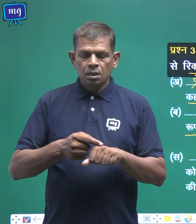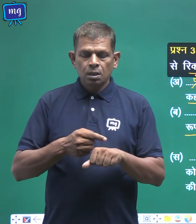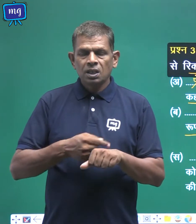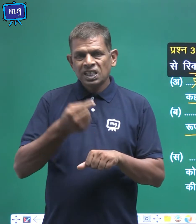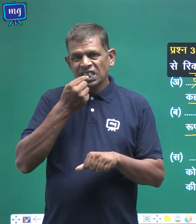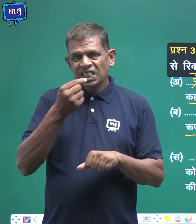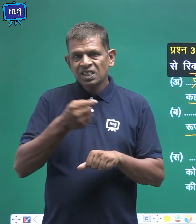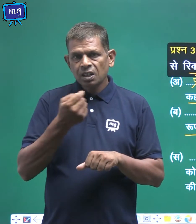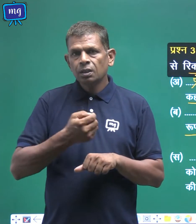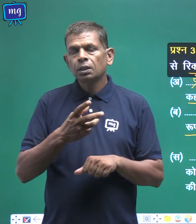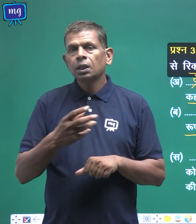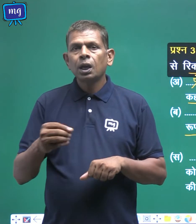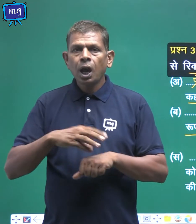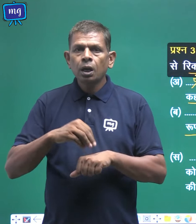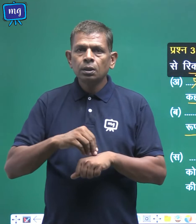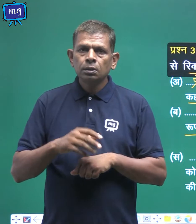कार्बोहाइड्रेट या खनिज।